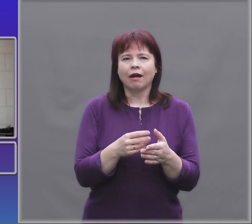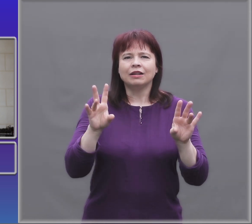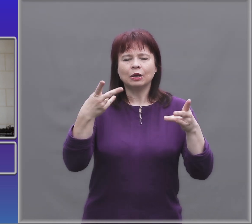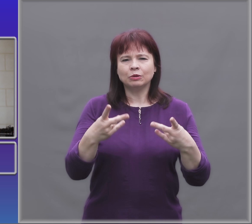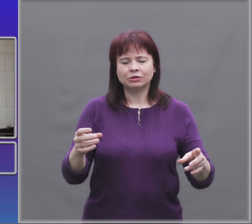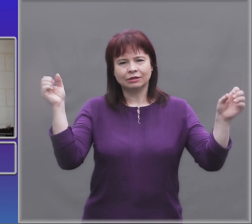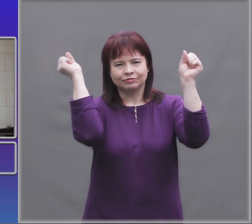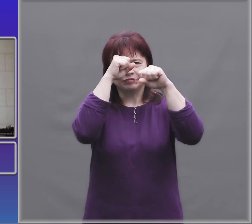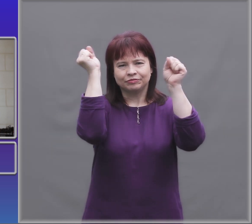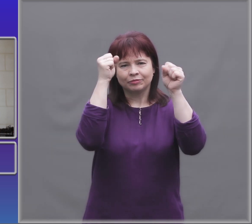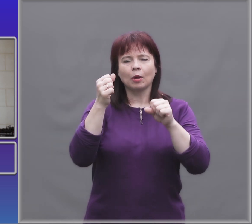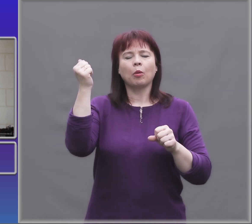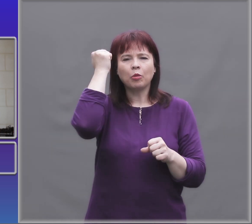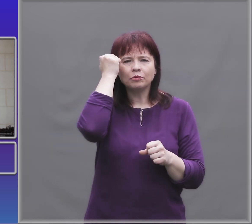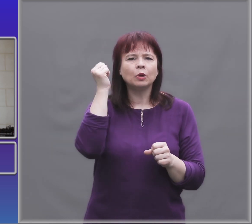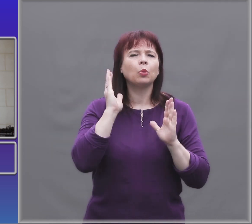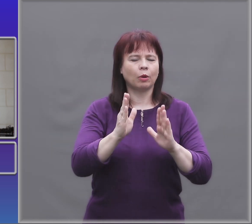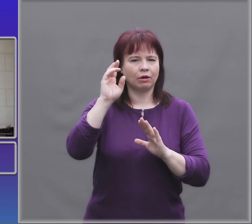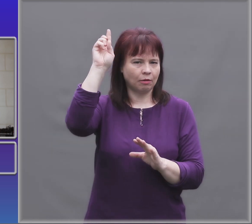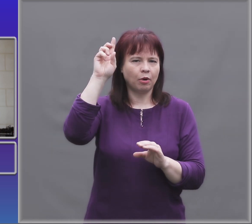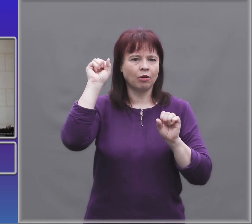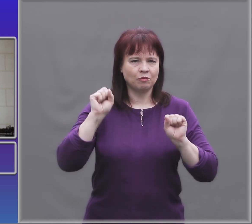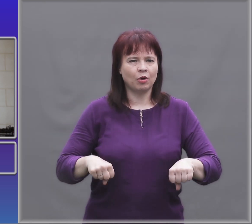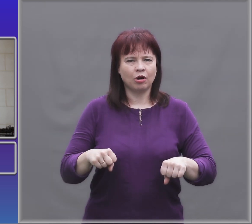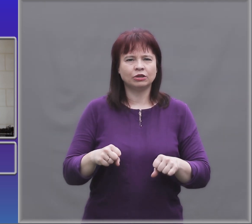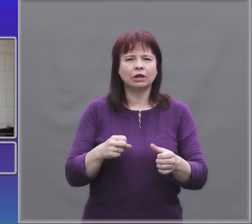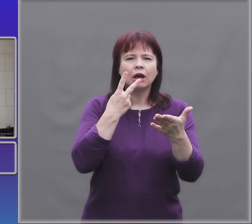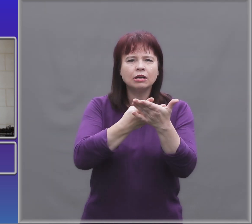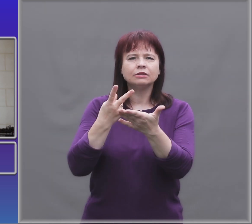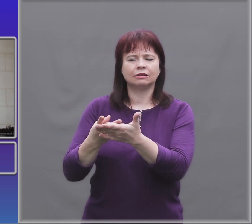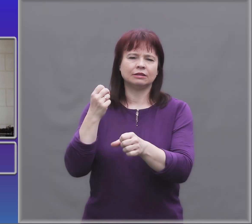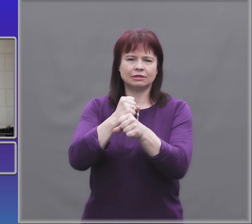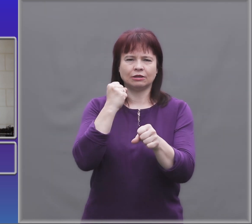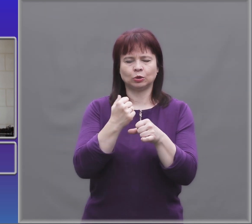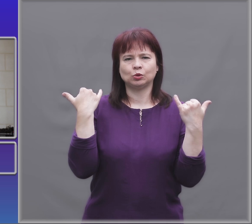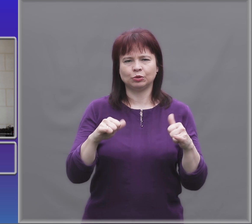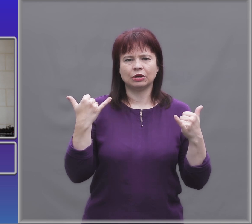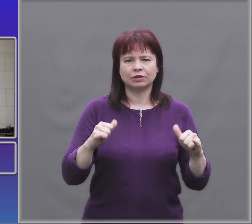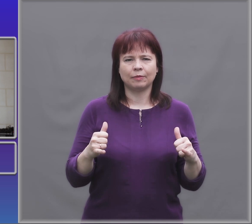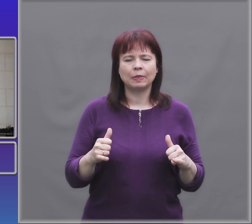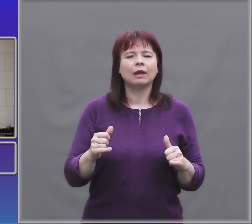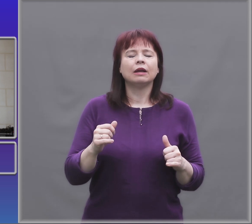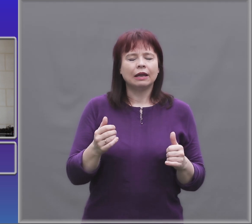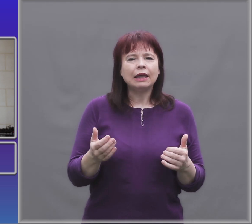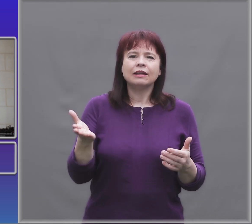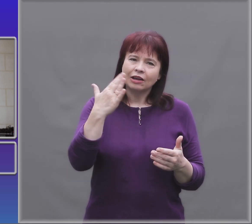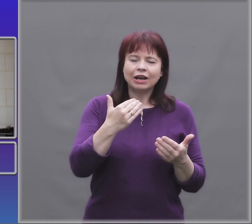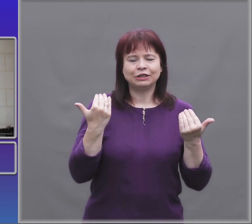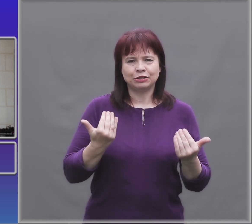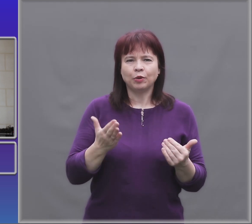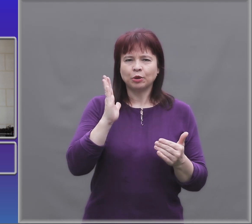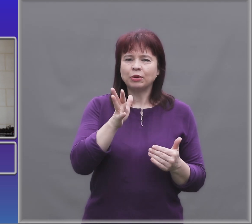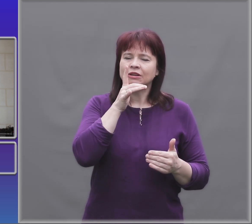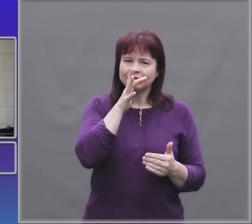не бросайтесь в крайности помните что только бог может являть через а но давайте сегодня